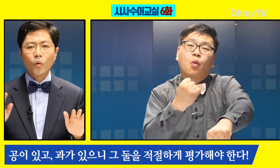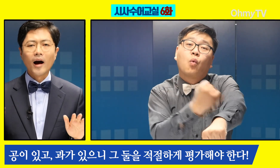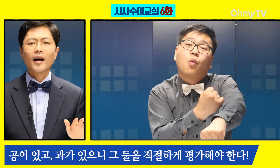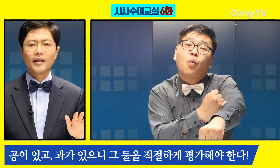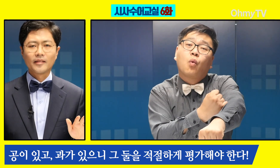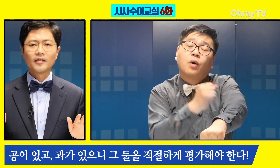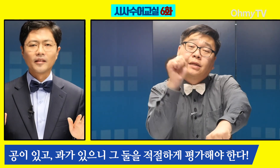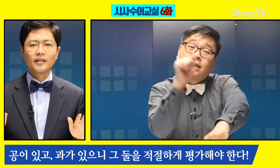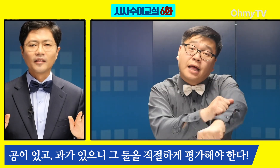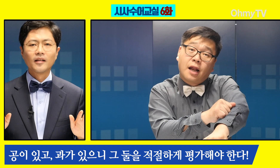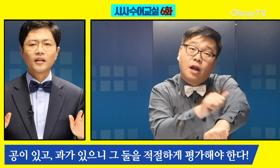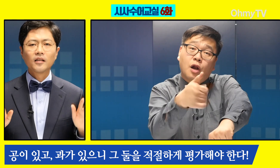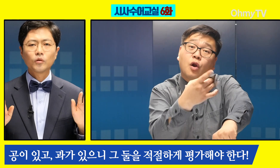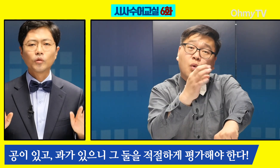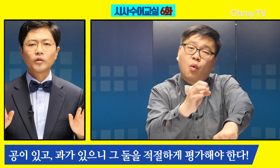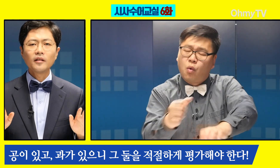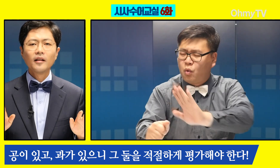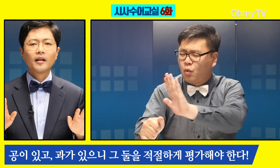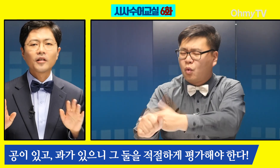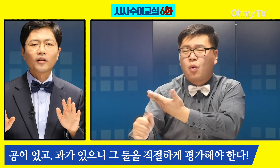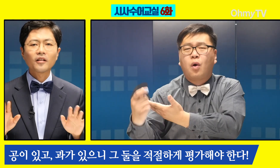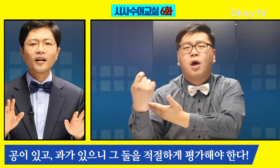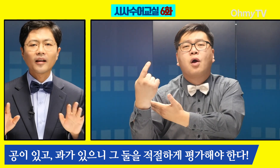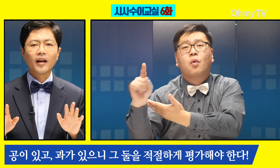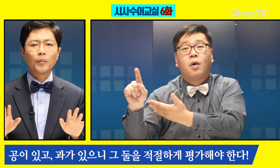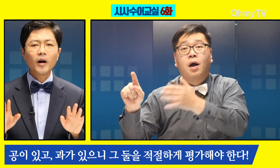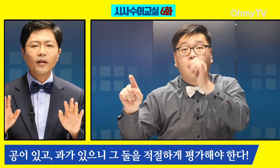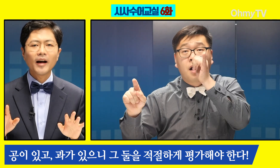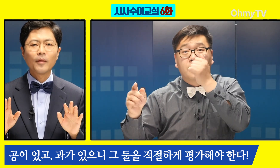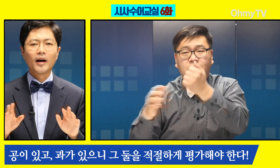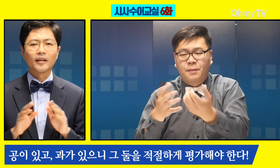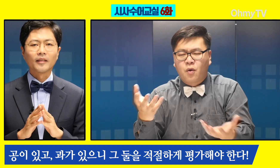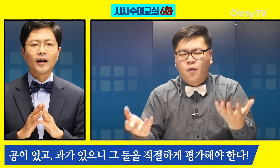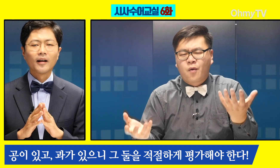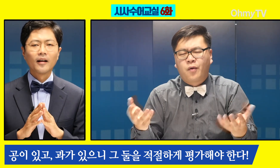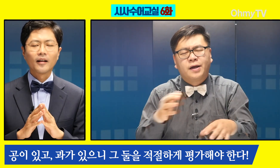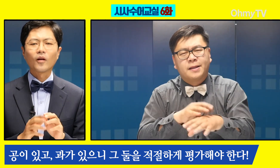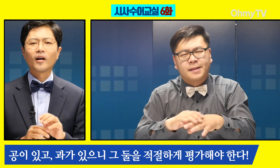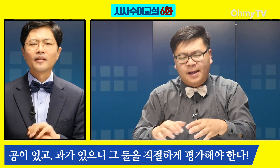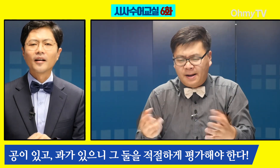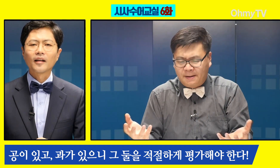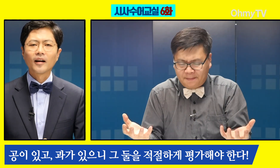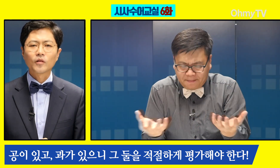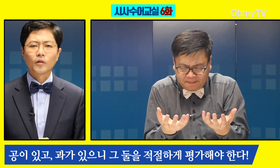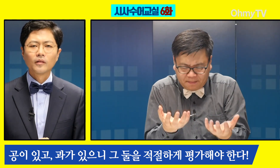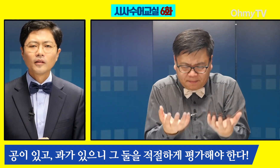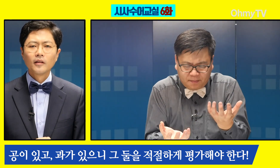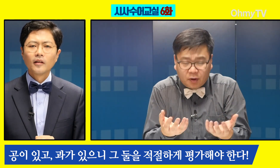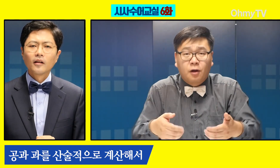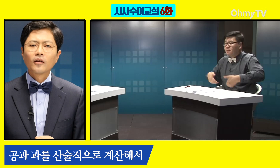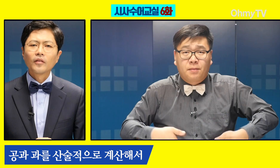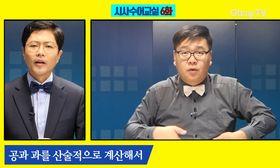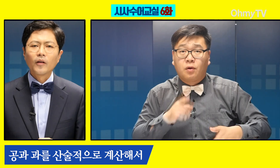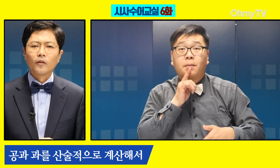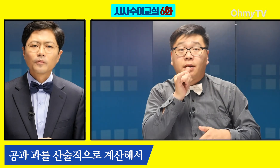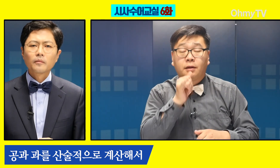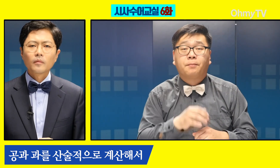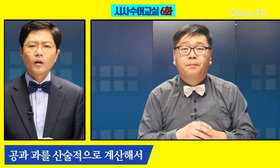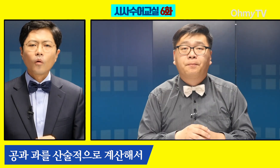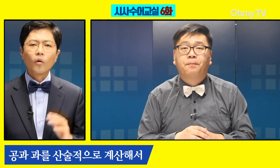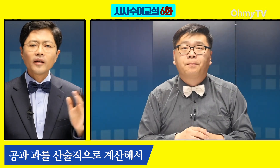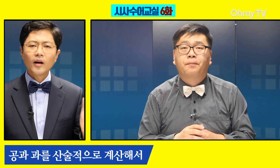있고 과가 있으니 그 둘을 적절하게 평가해 봐야 된다라고 하는 이야기를 하죠.